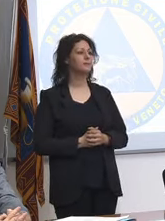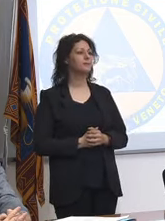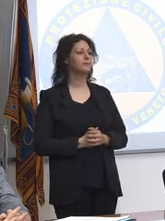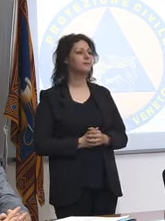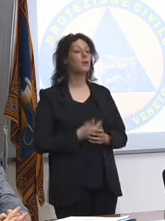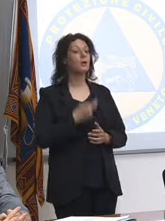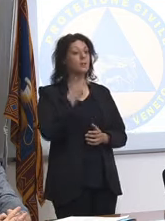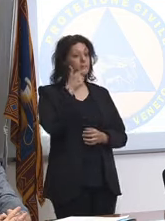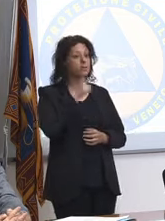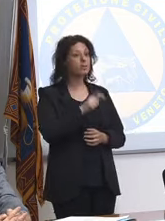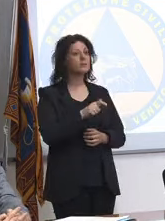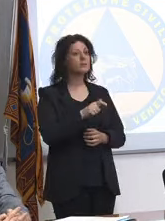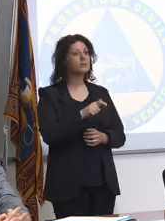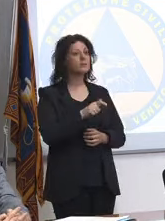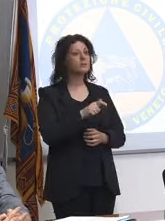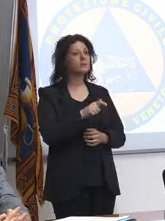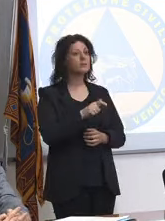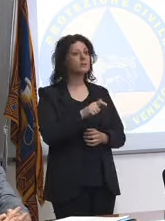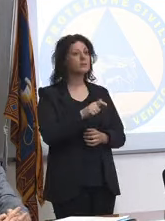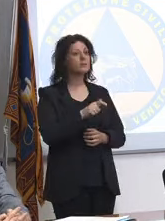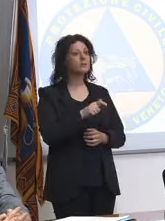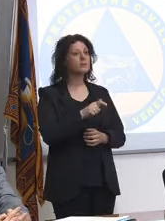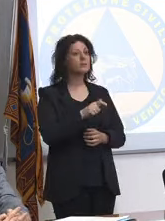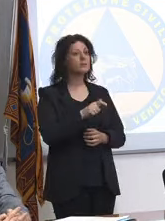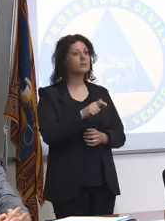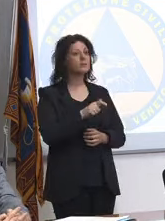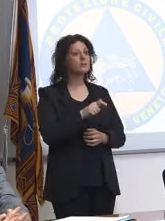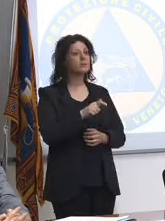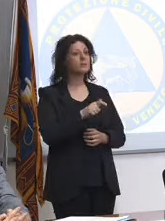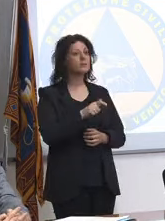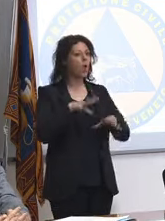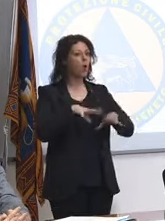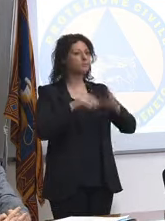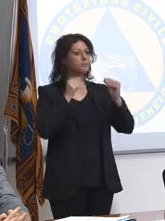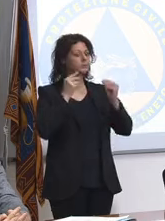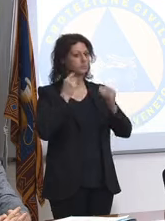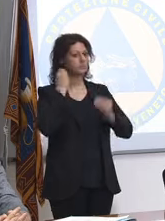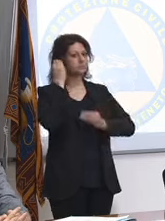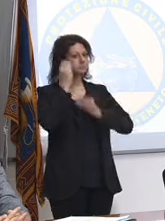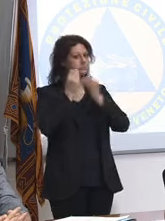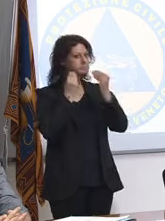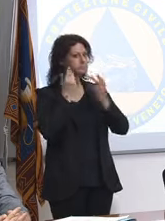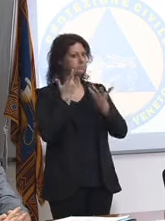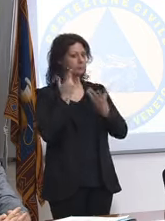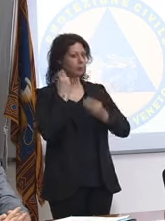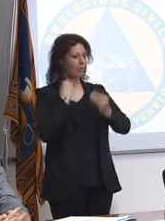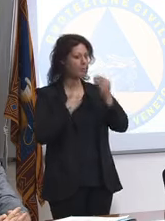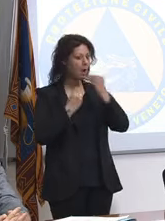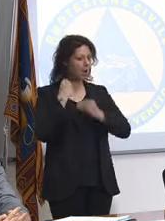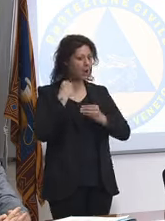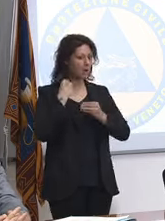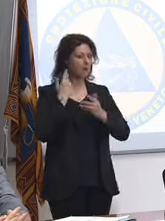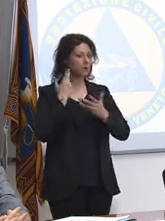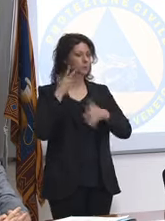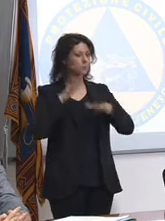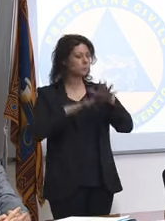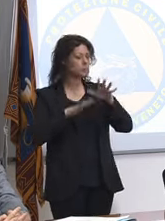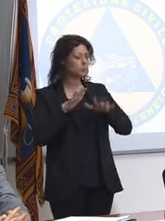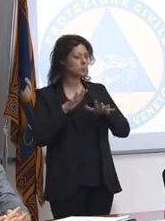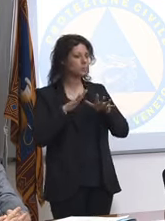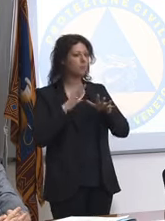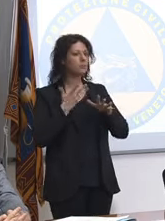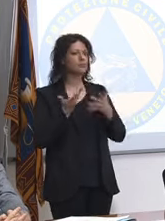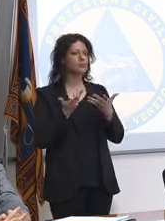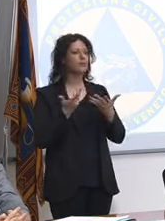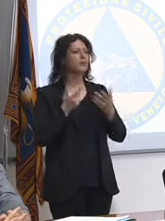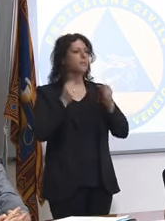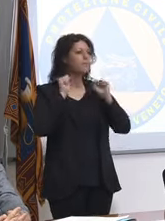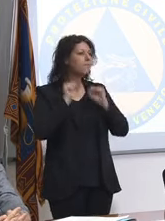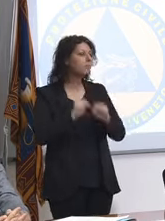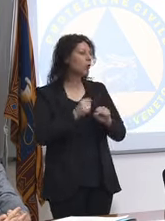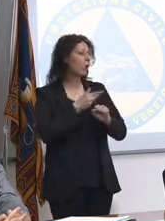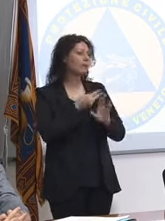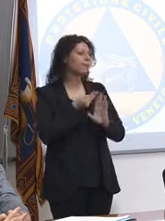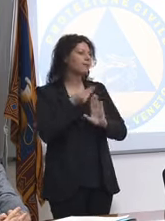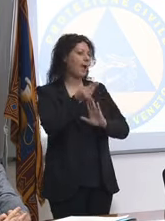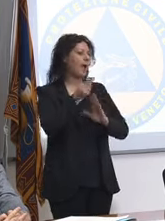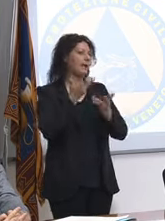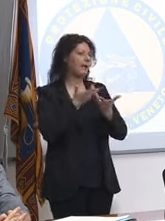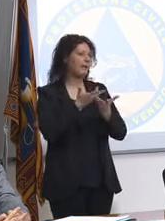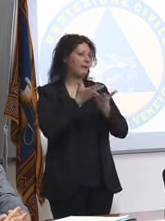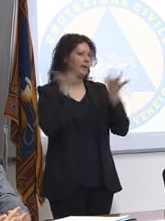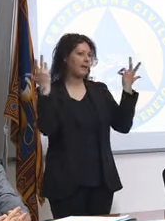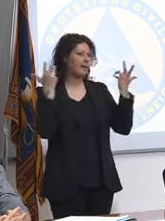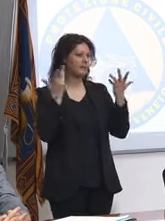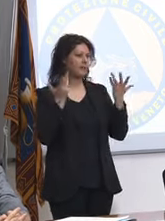Consiglio regionale hanno addirittura presentato un'interrogazione su questa vicenda ed è diventato un caso nazionale, quindi se riusciamo a fare ordine una volta per